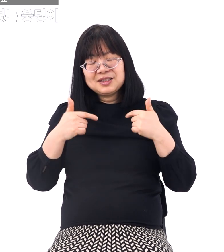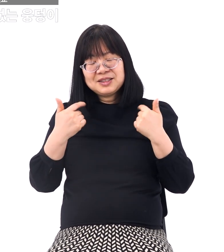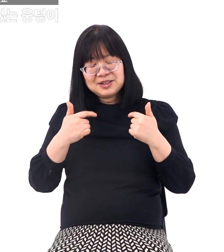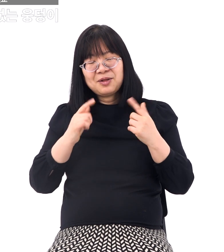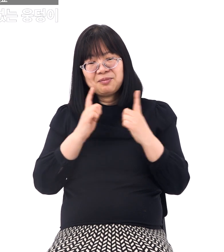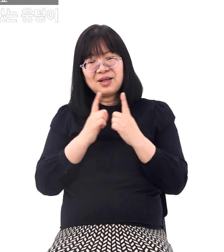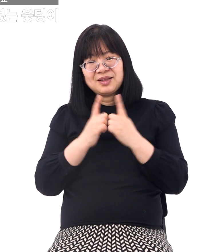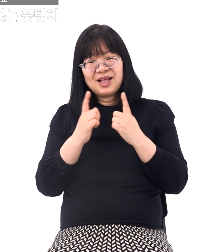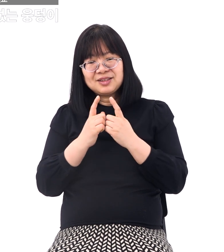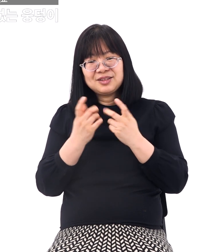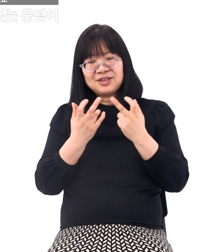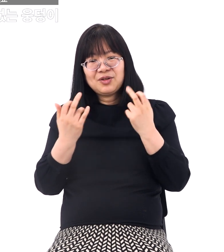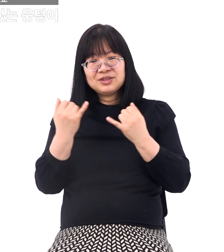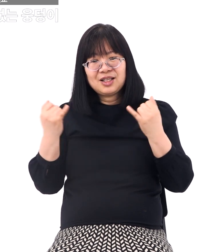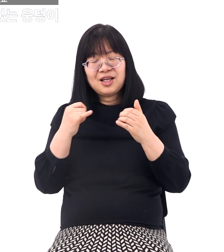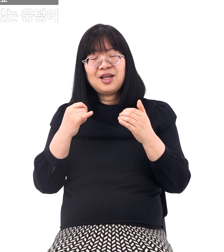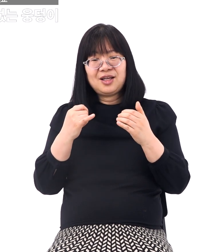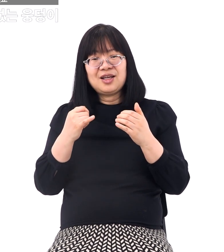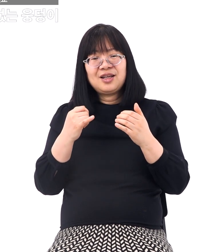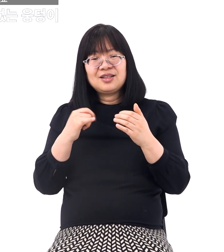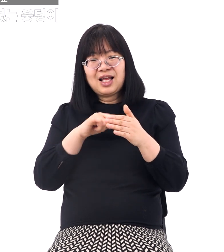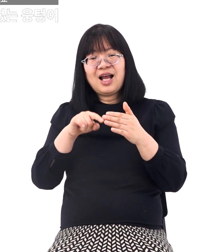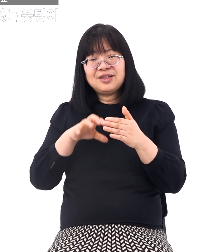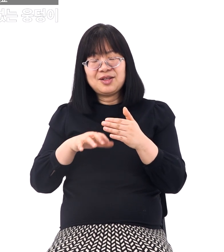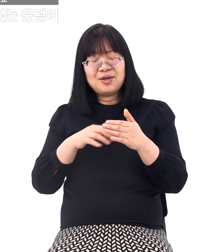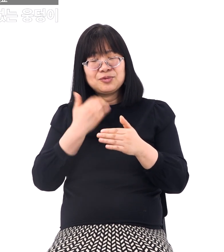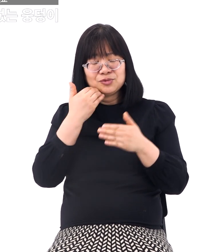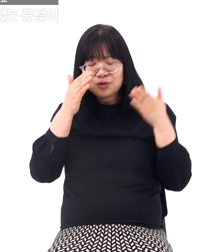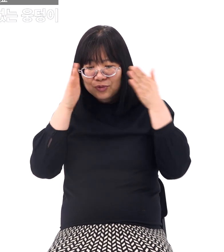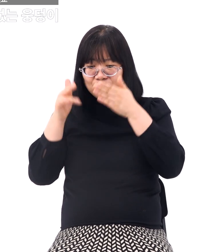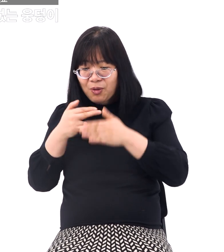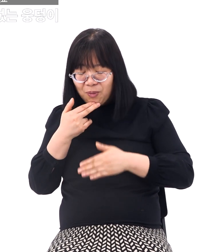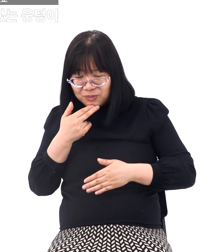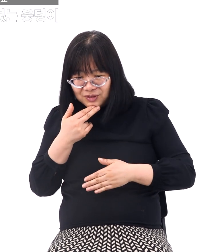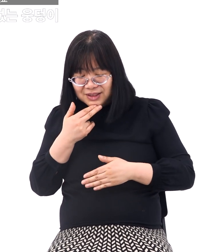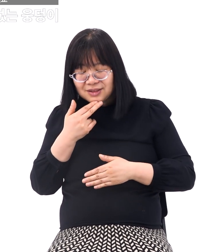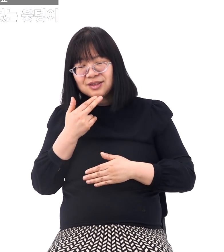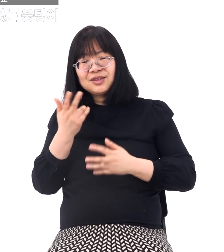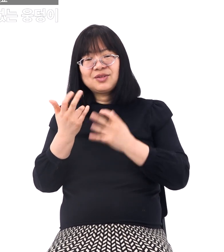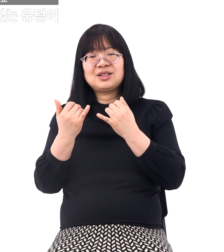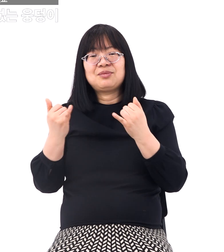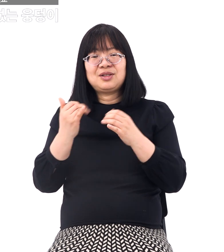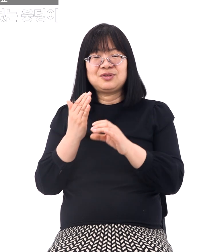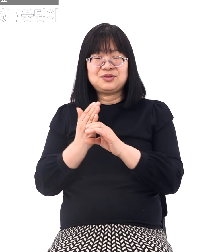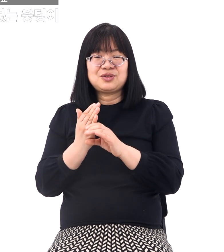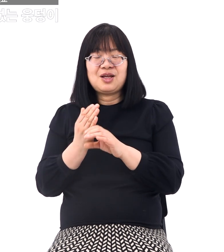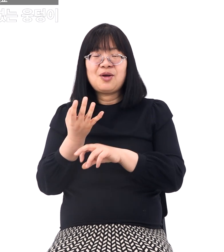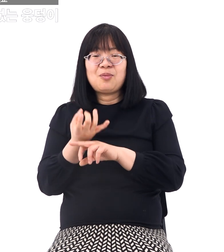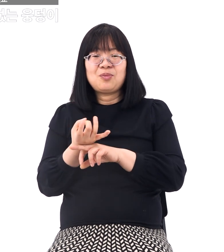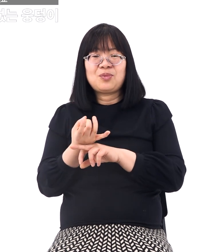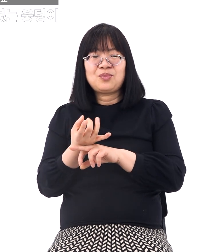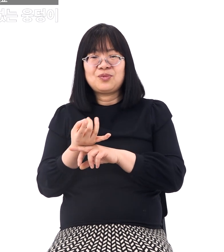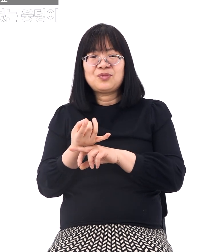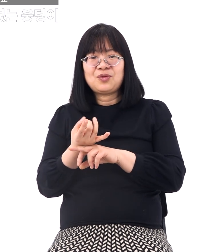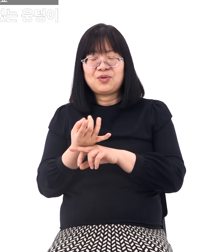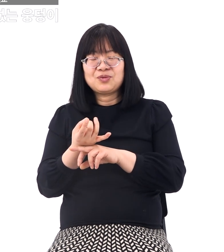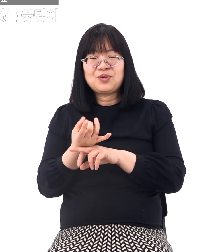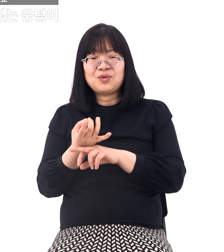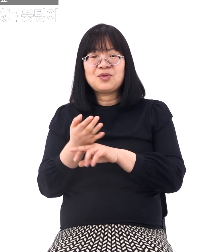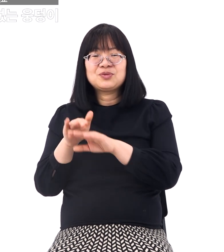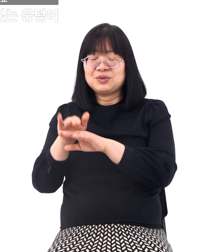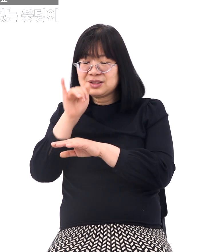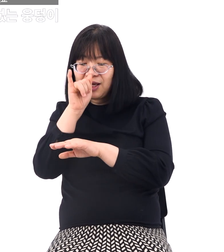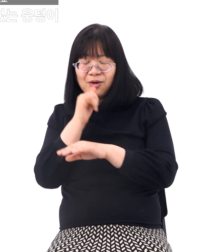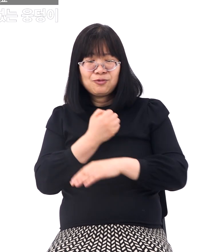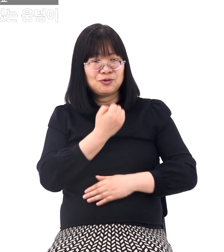속에, 누구도 주목하지 않는 허름한 청년 속에 보석들을, 웃는